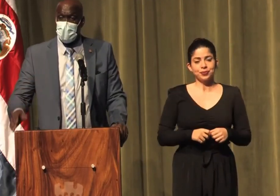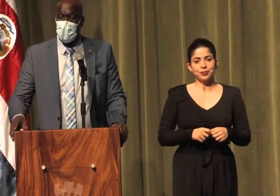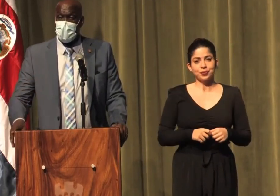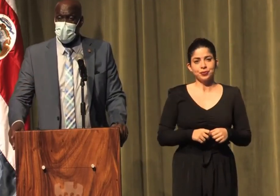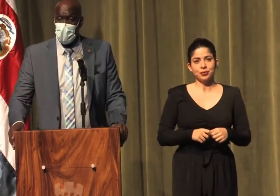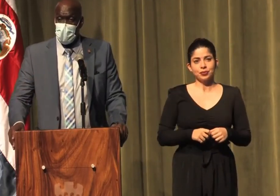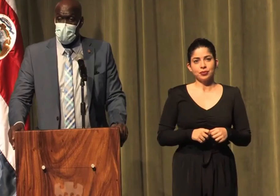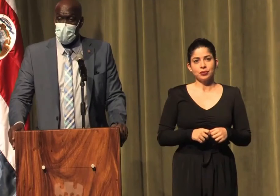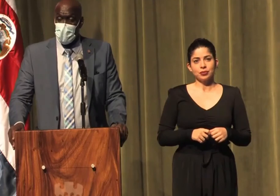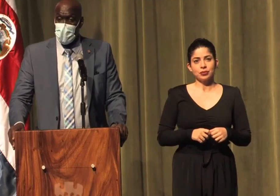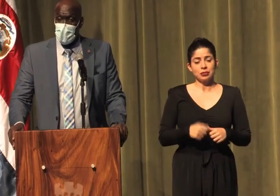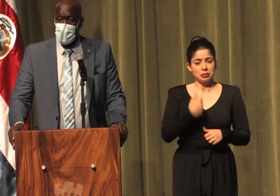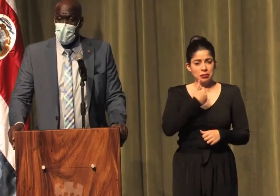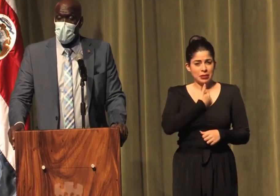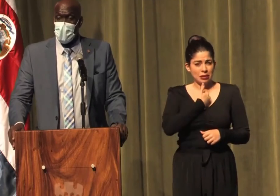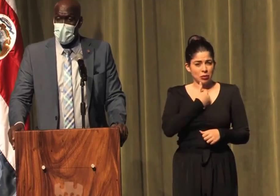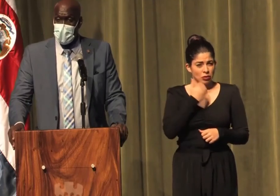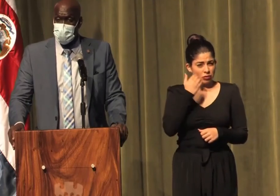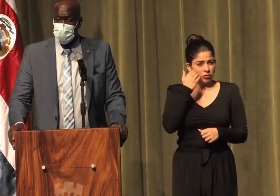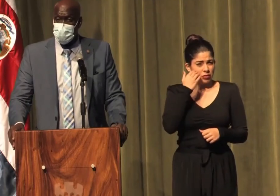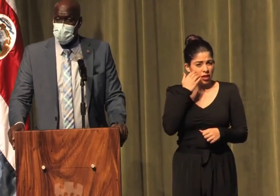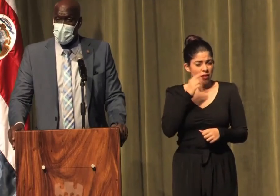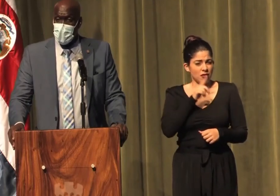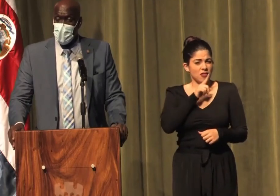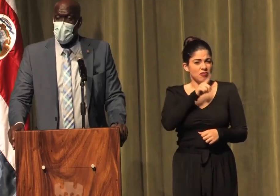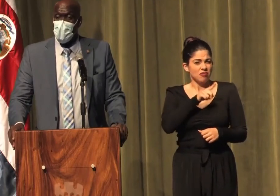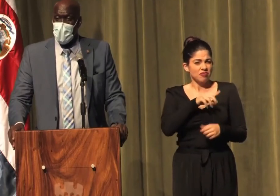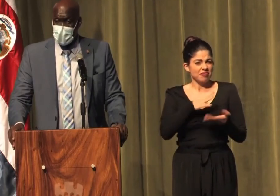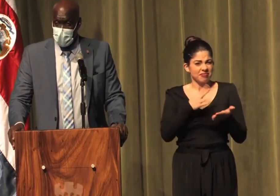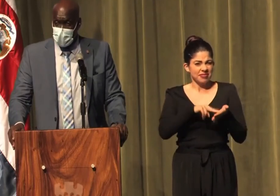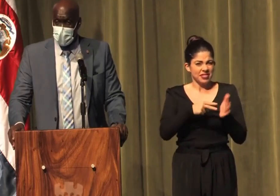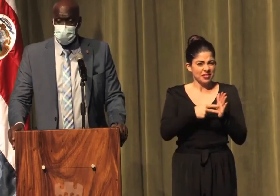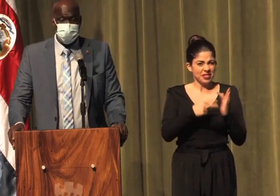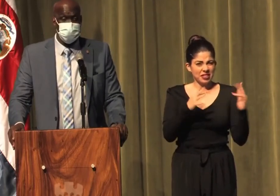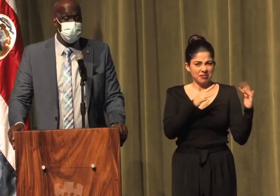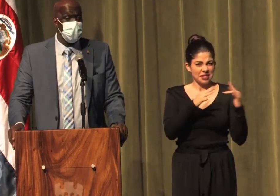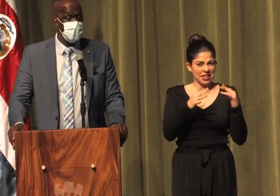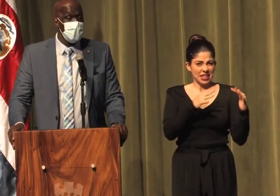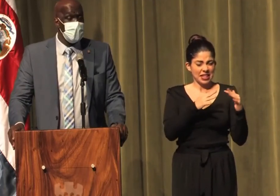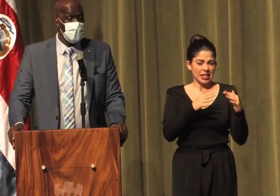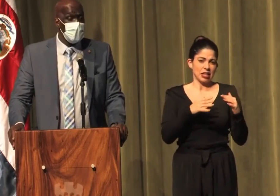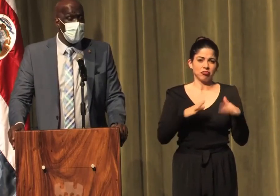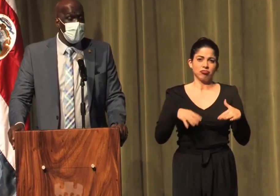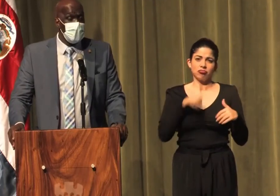en directo lo que es una guerra.